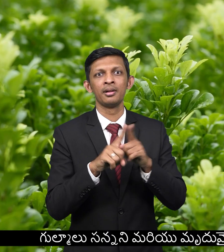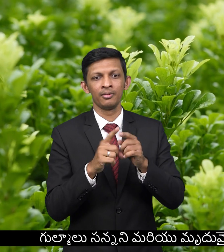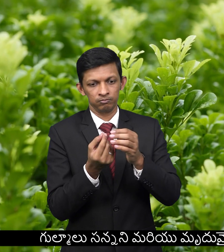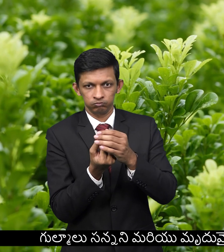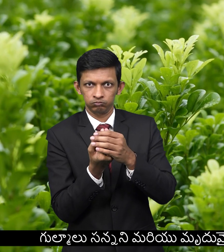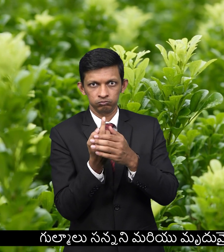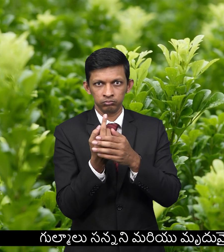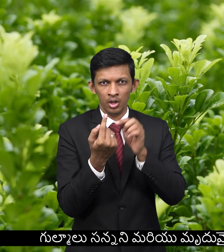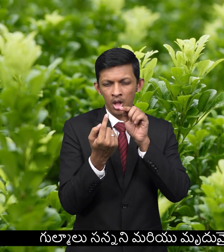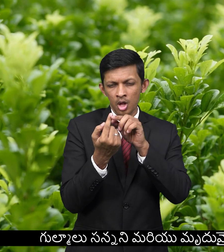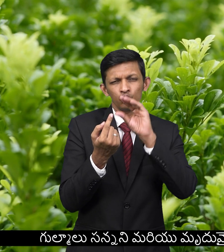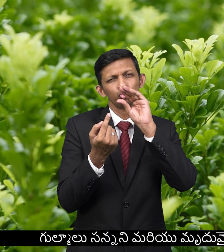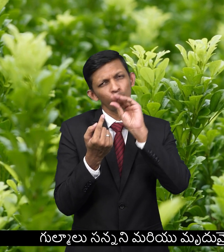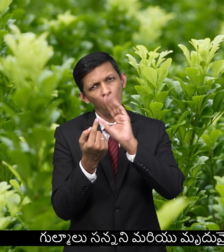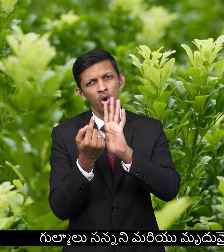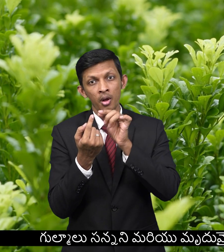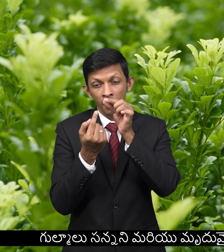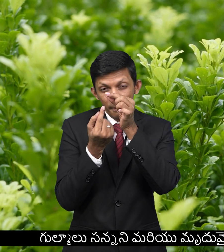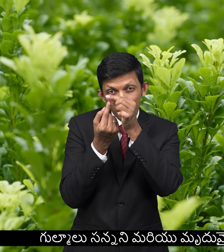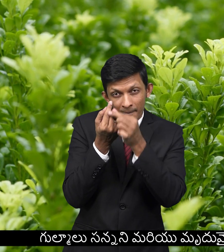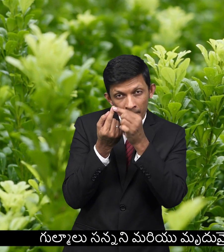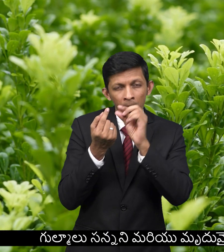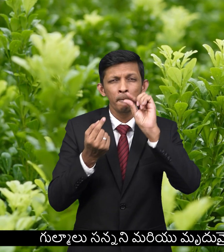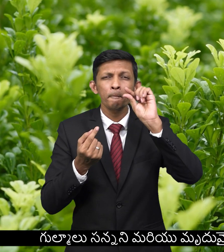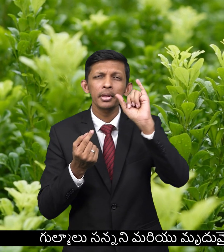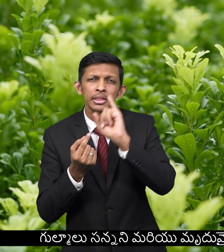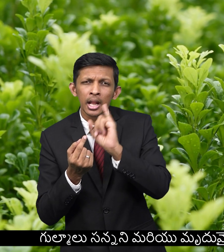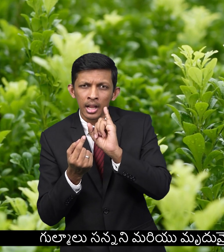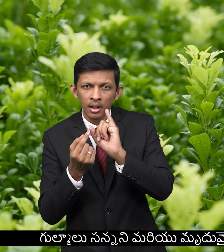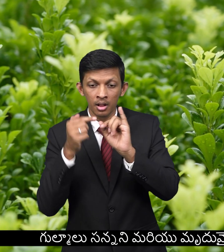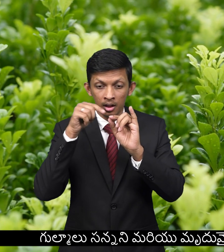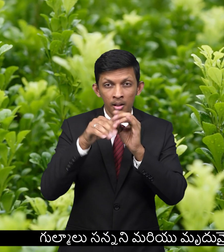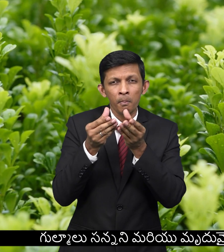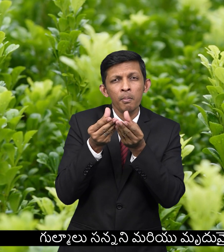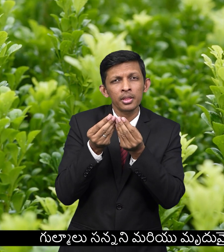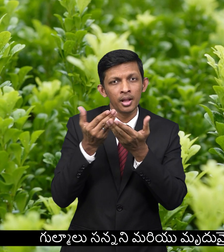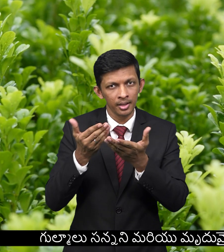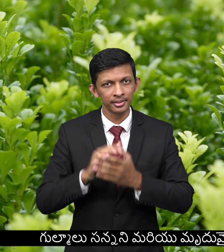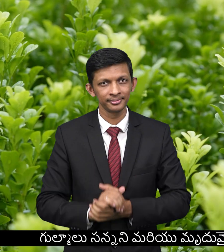గుల్మాలు సన్నని మరియు మృదువైన కాండాలు కలిగిన చిన్న మొక్కలు.